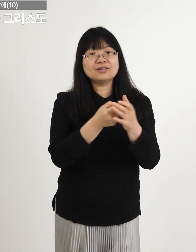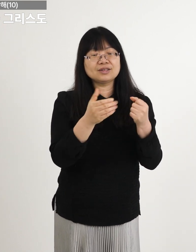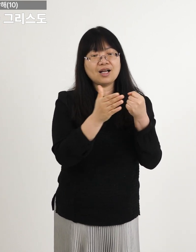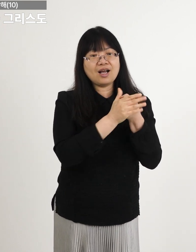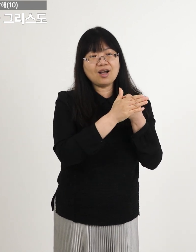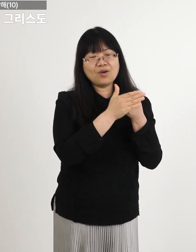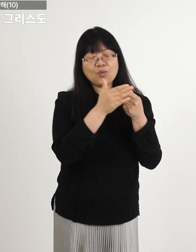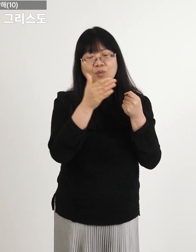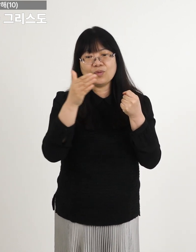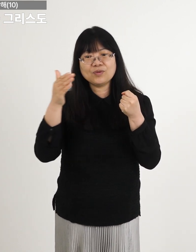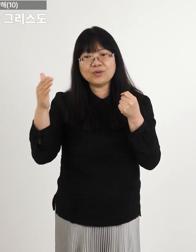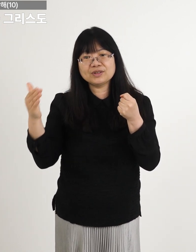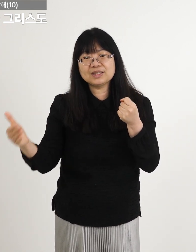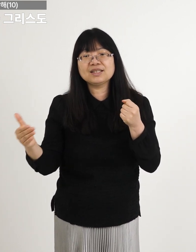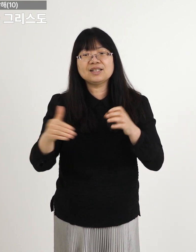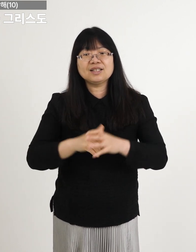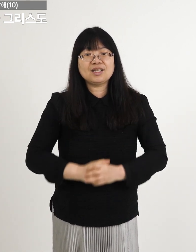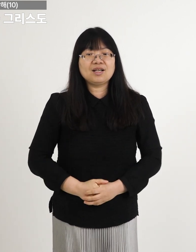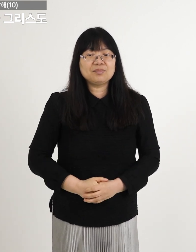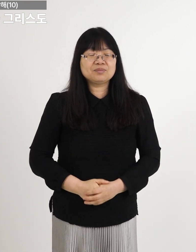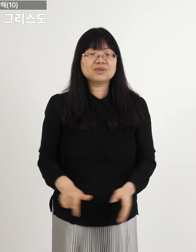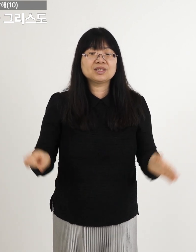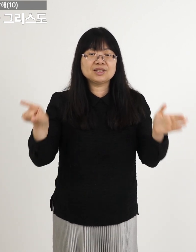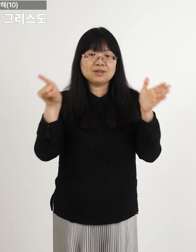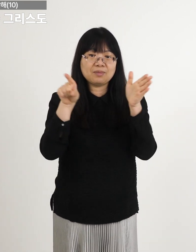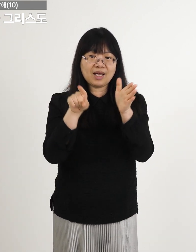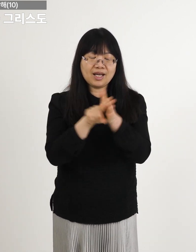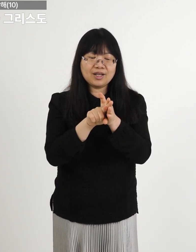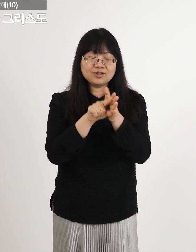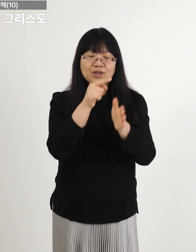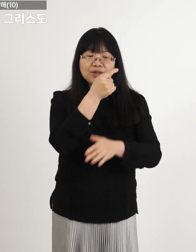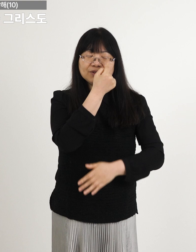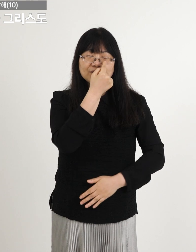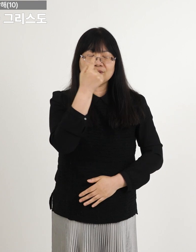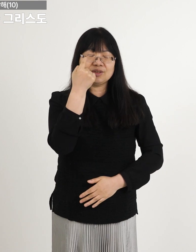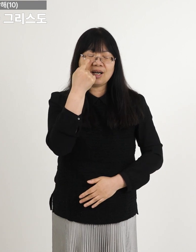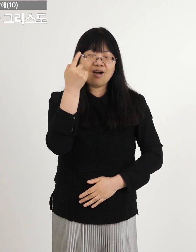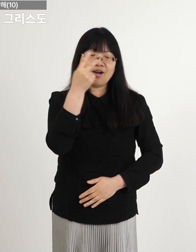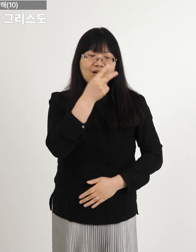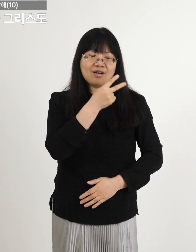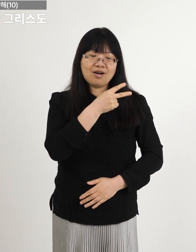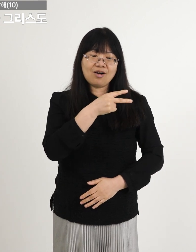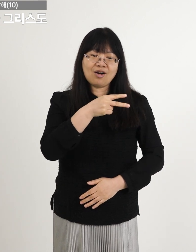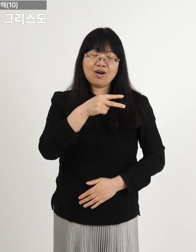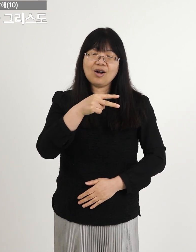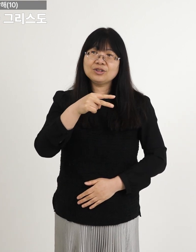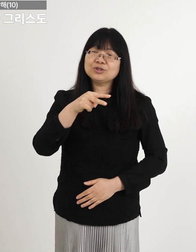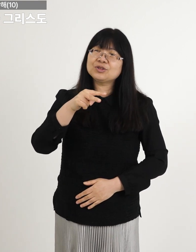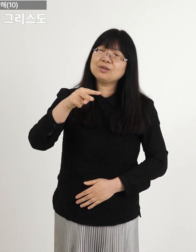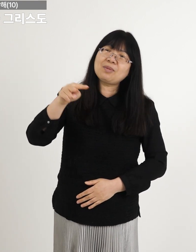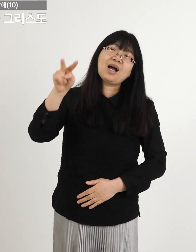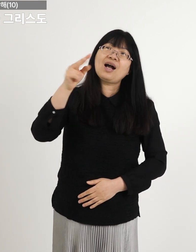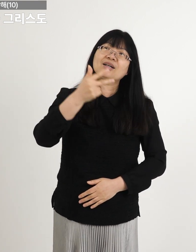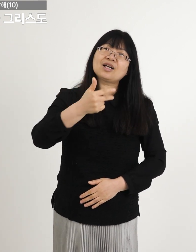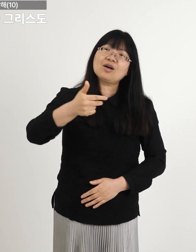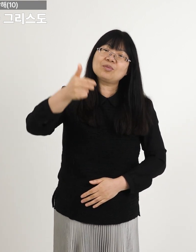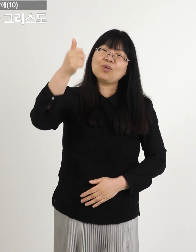확정되어 싸우리. 믿음에 흔들어 주를